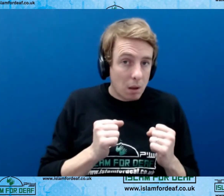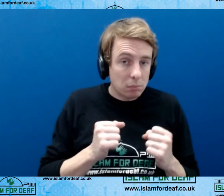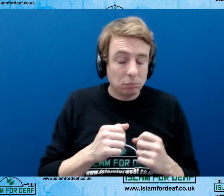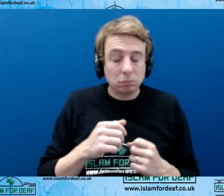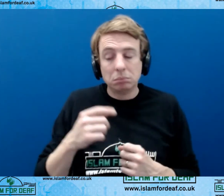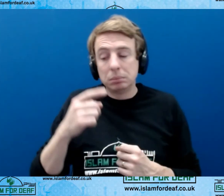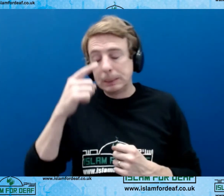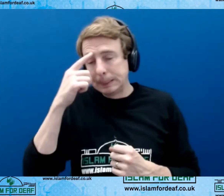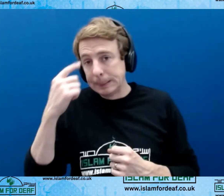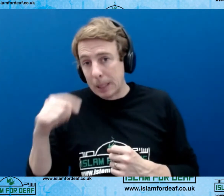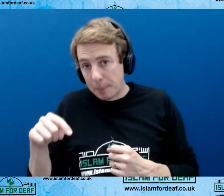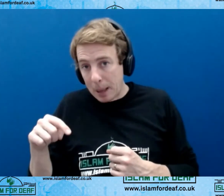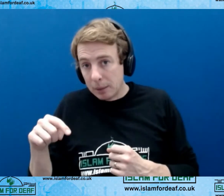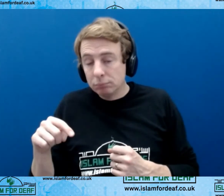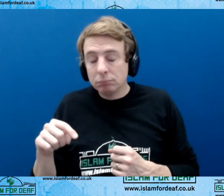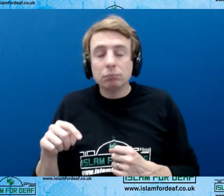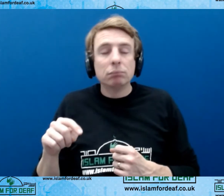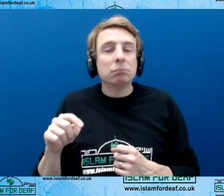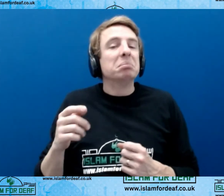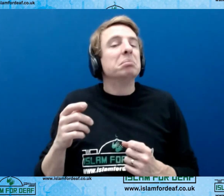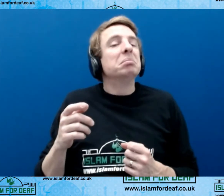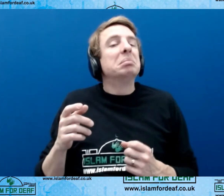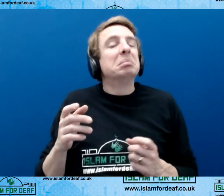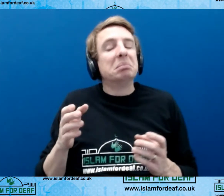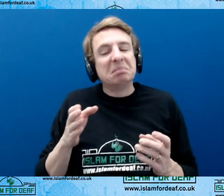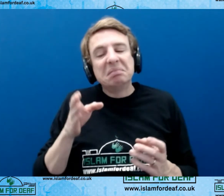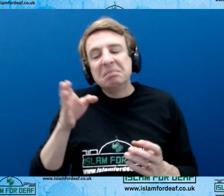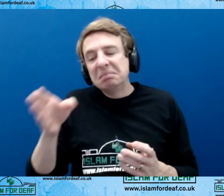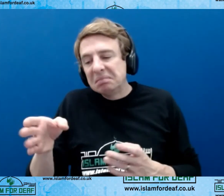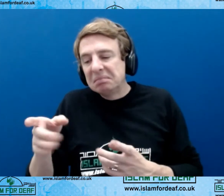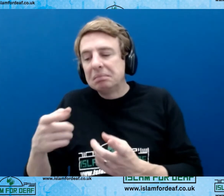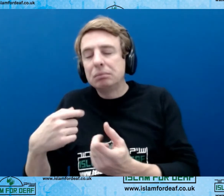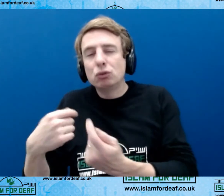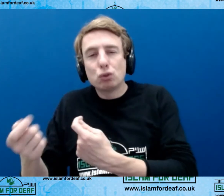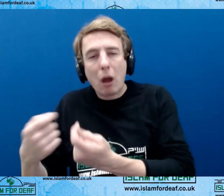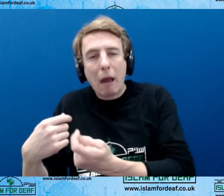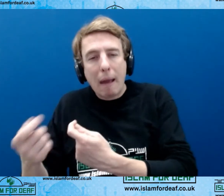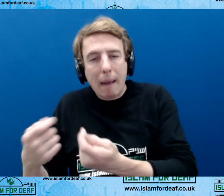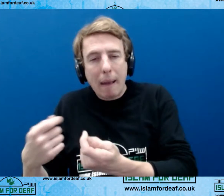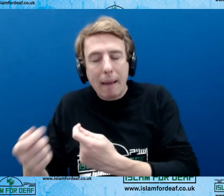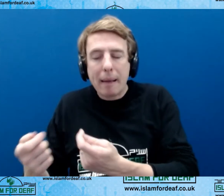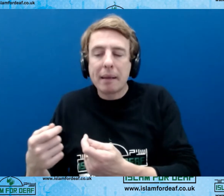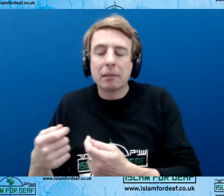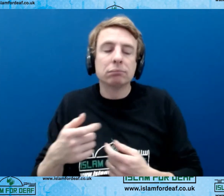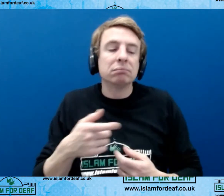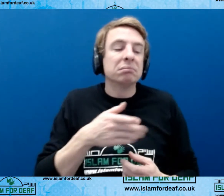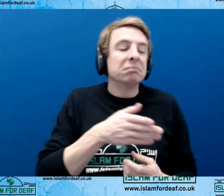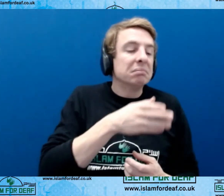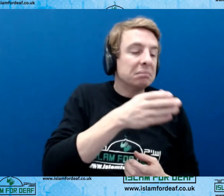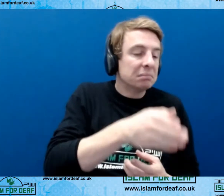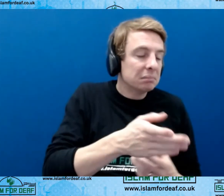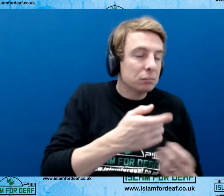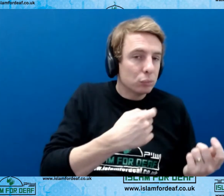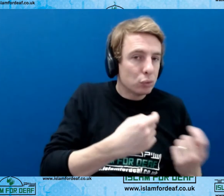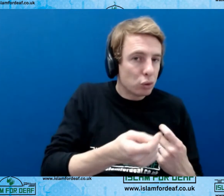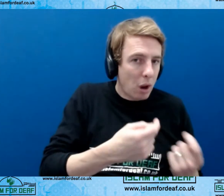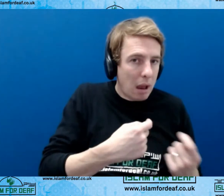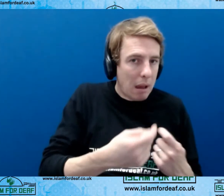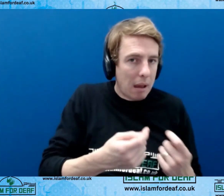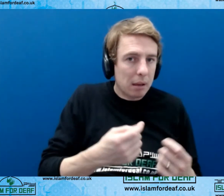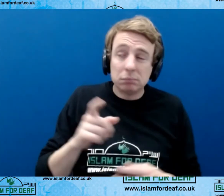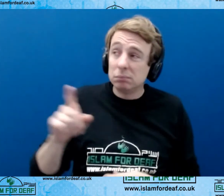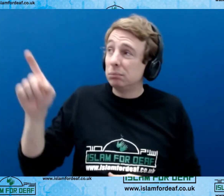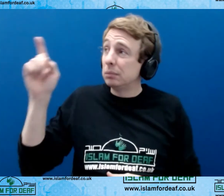peacefully. And this is from the blessings that they had bestowed upon them. فطالبهم الله سبحانه وتعالى أن يؤدوا شكر هذه